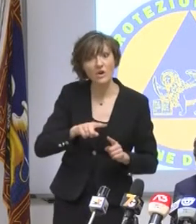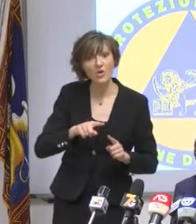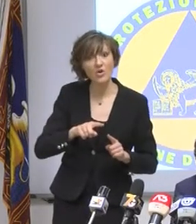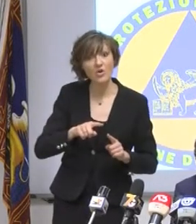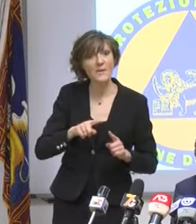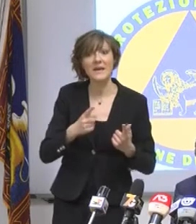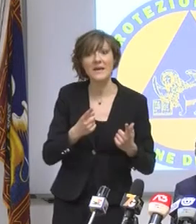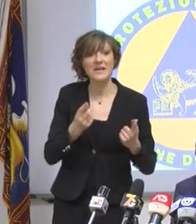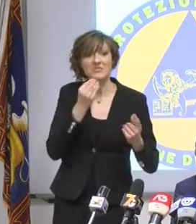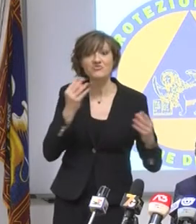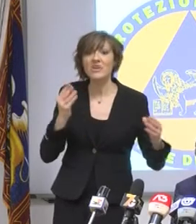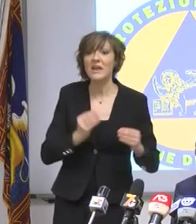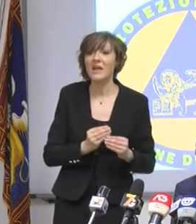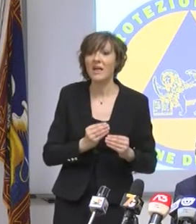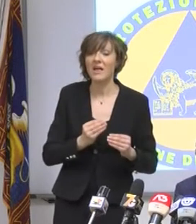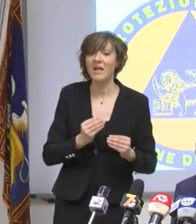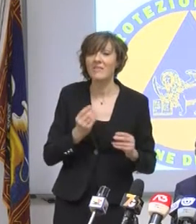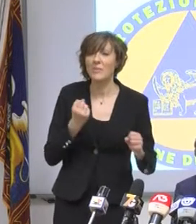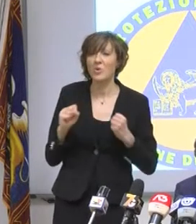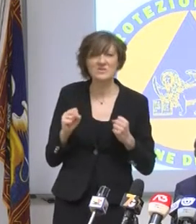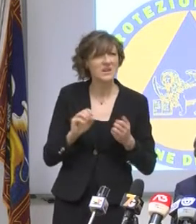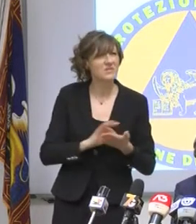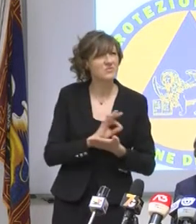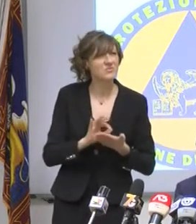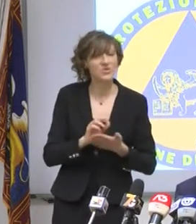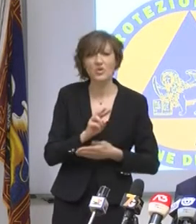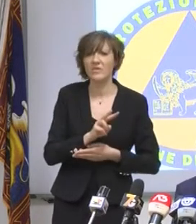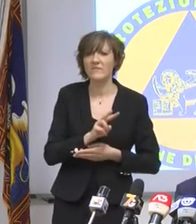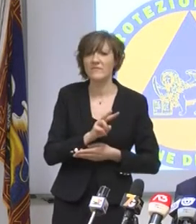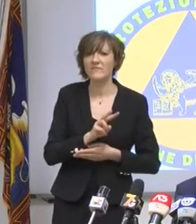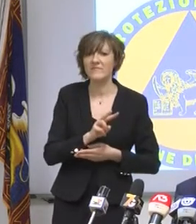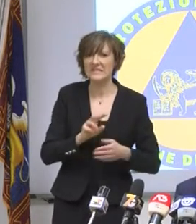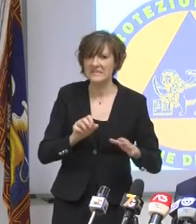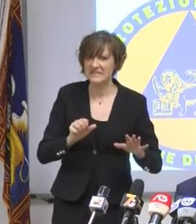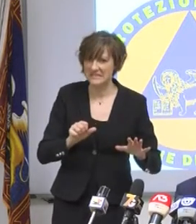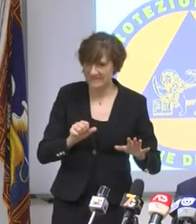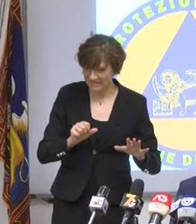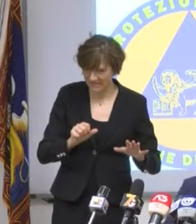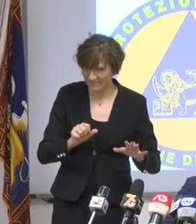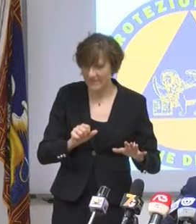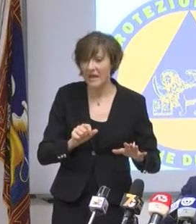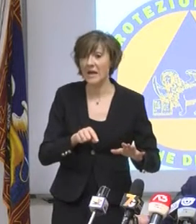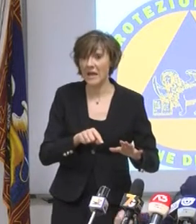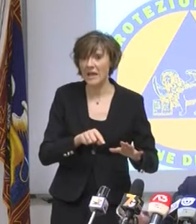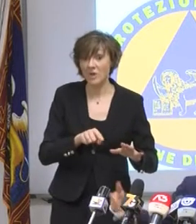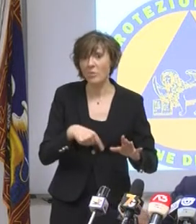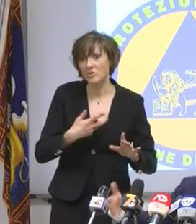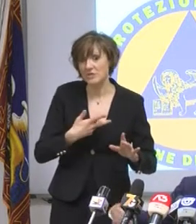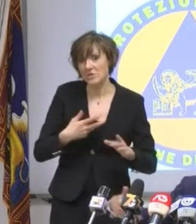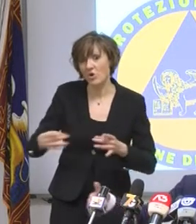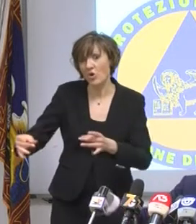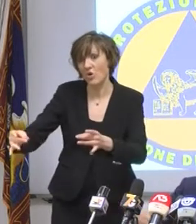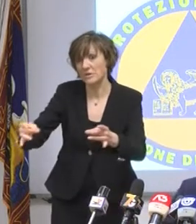partecipato a questa famosa cena, la cena del 28, del 27, perché il 27 è sabato, all'esito della quale,